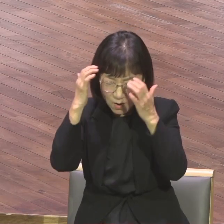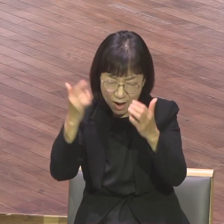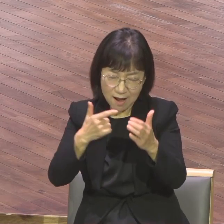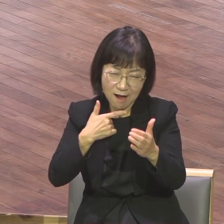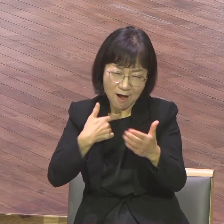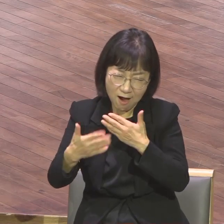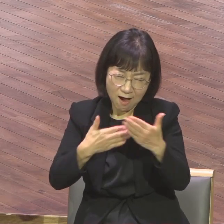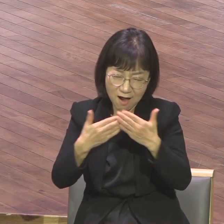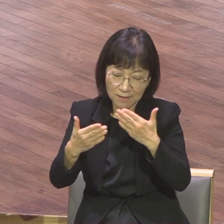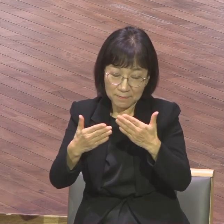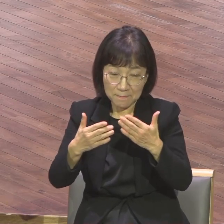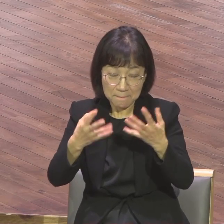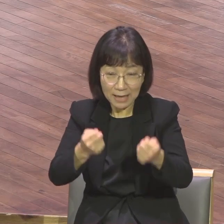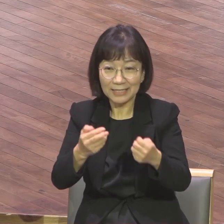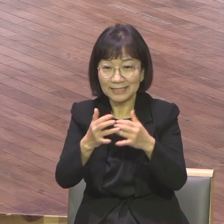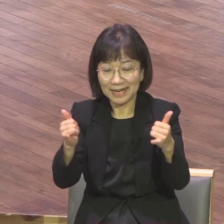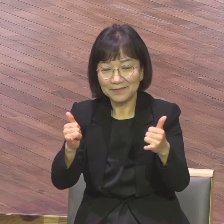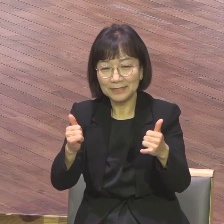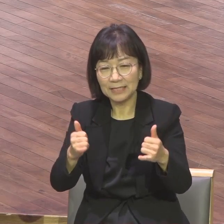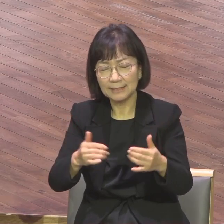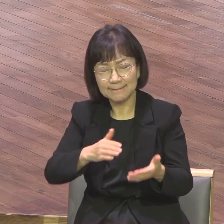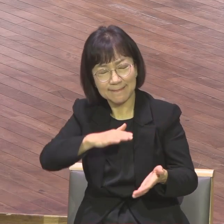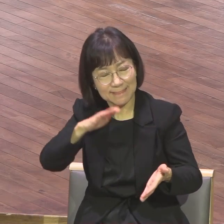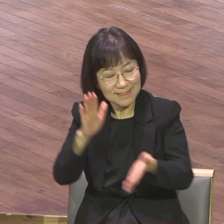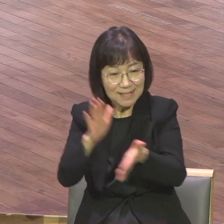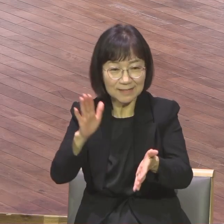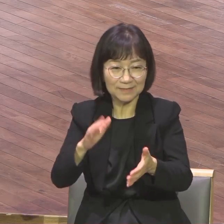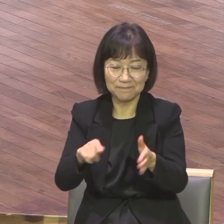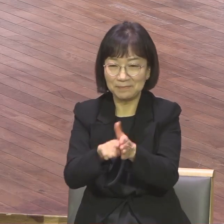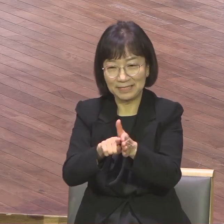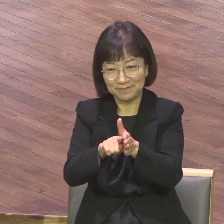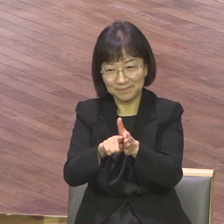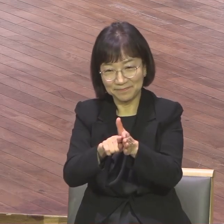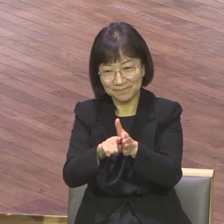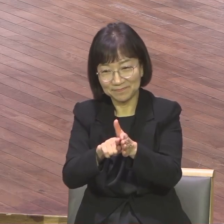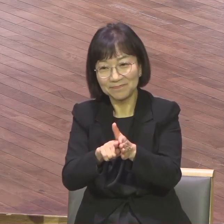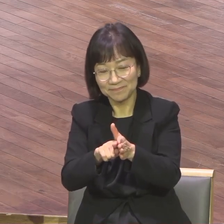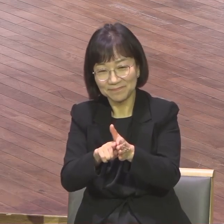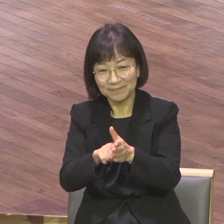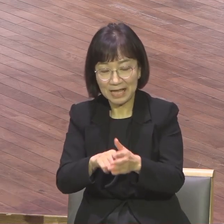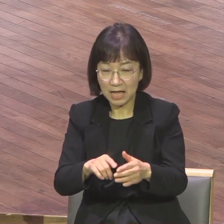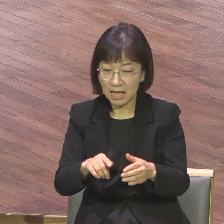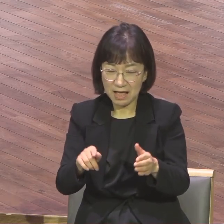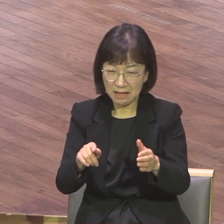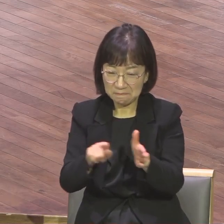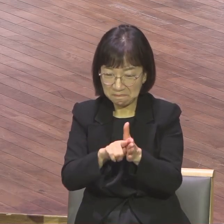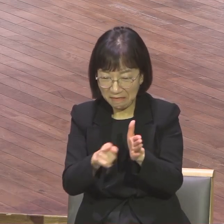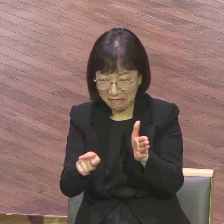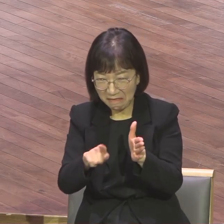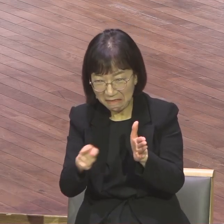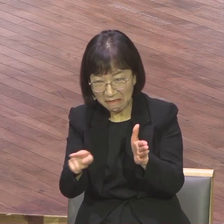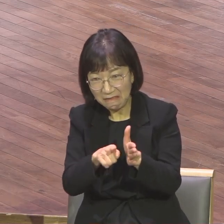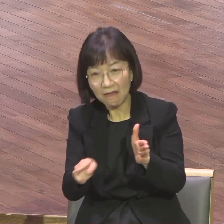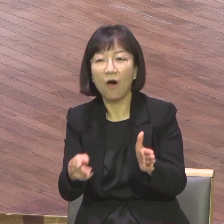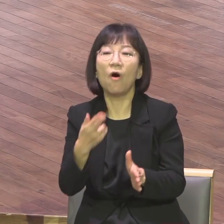사람들은 다르죠. 정금 같죠. 정금. 변하지 않지요.